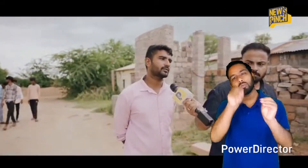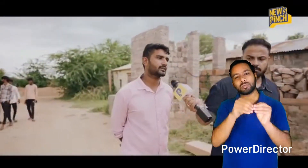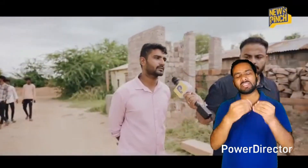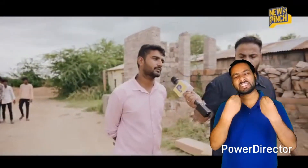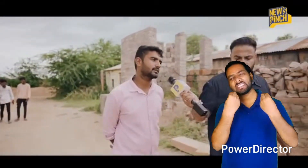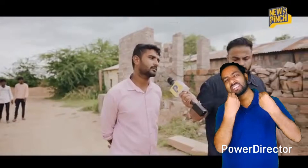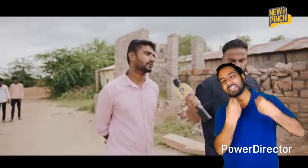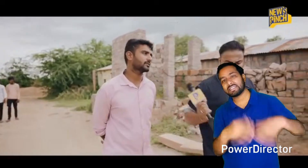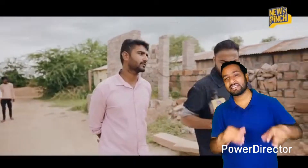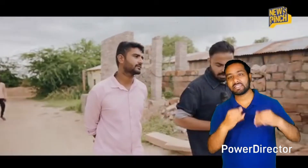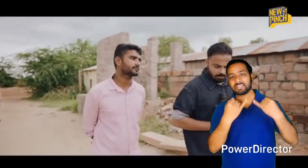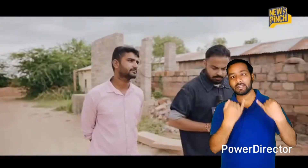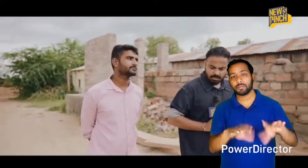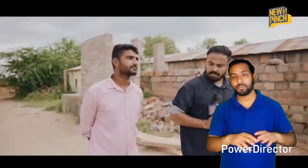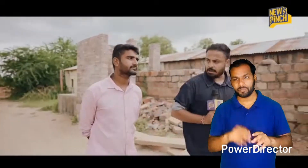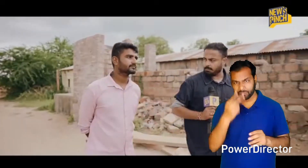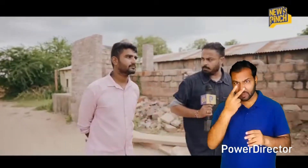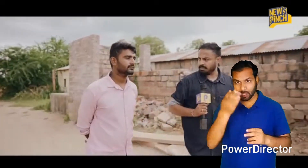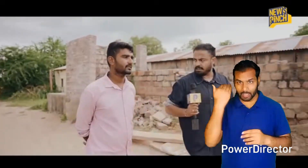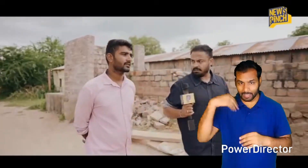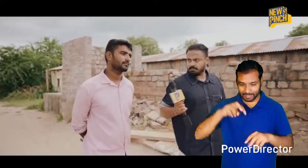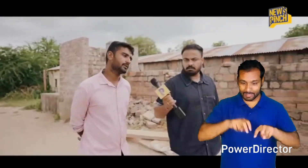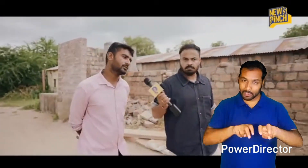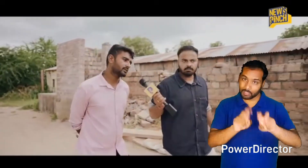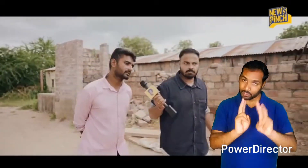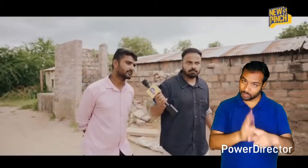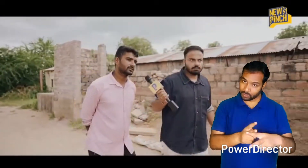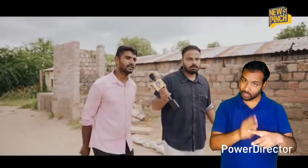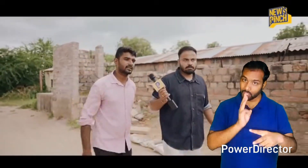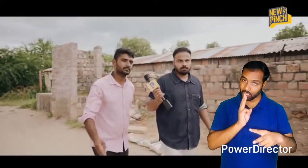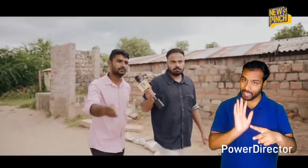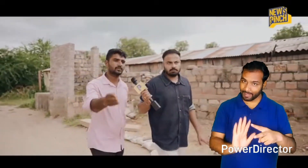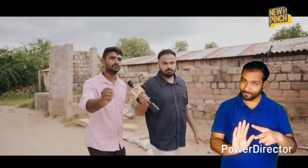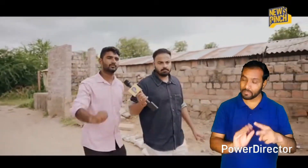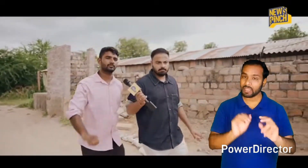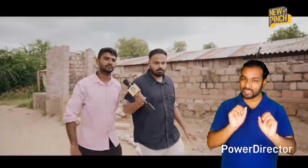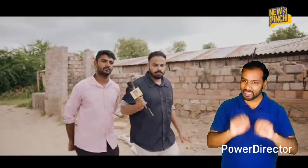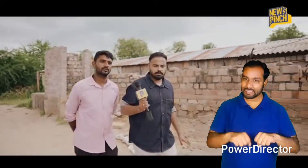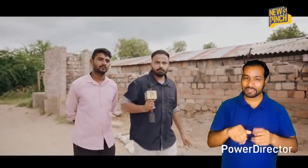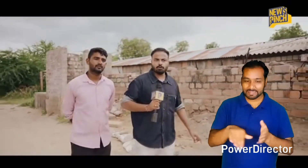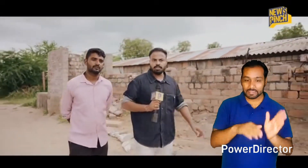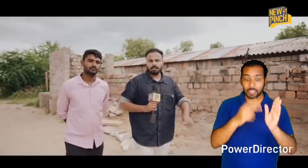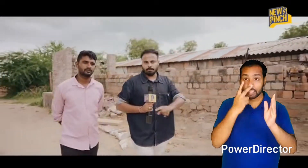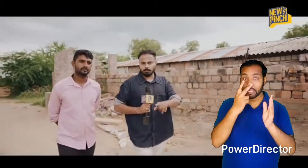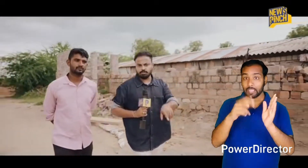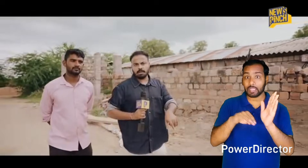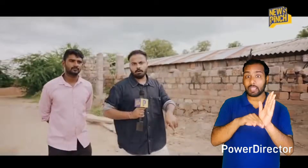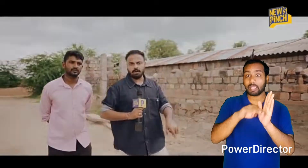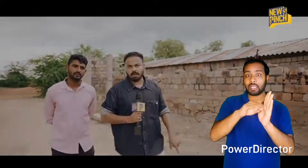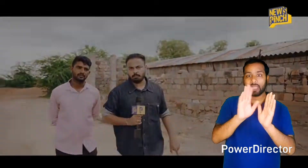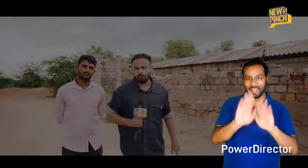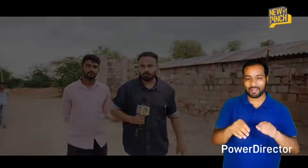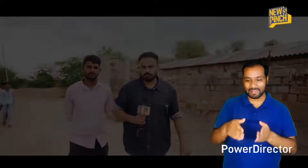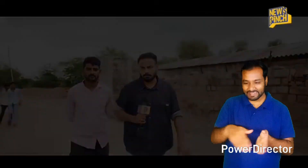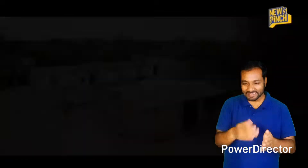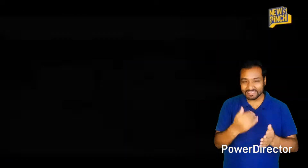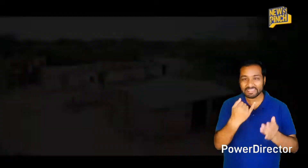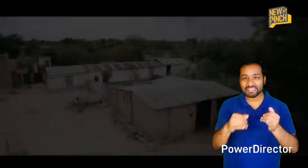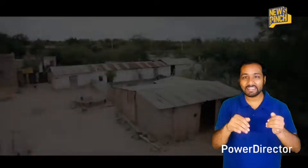सब कुएं वगैरह सब खराब हो सके। ये जहाँ हम चल रहे हैं यहाँ पे भी पानी था? बिल्कुल था सर, ये कट्टे भरे हुए देख लो आप। ये डोली का पड़ोसी गांव है